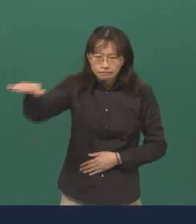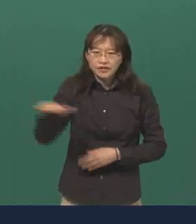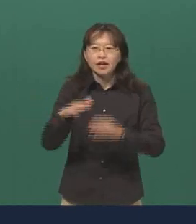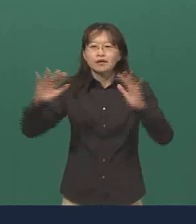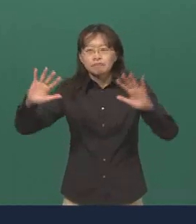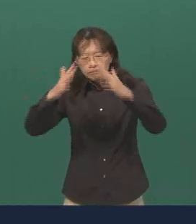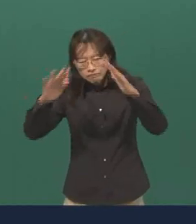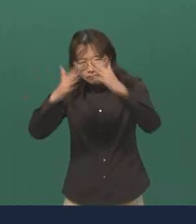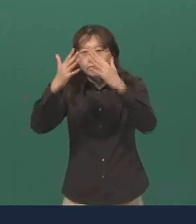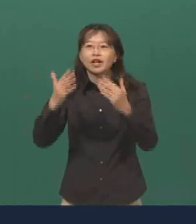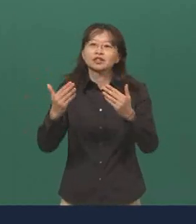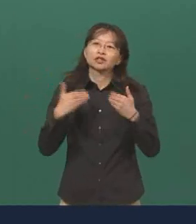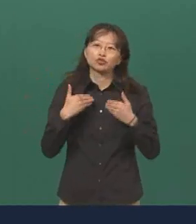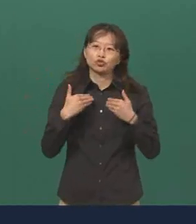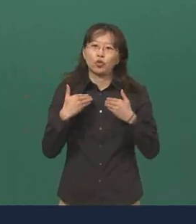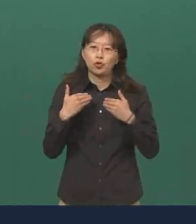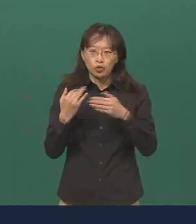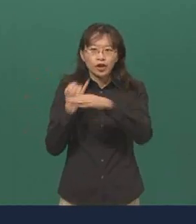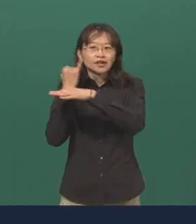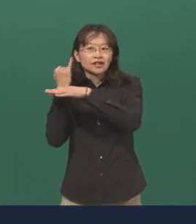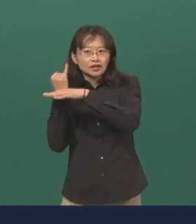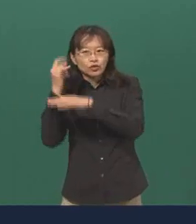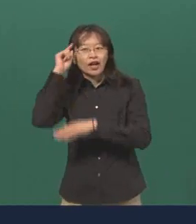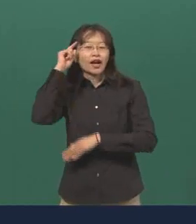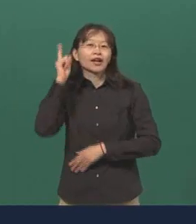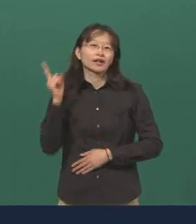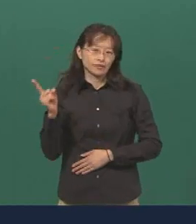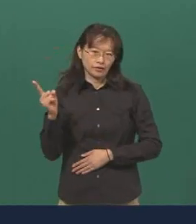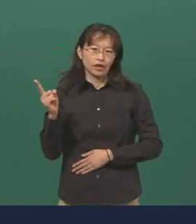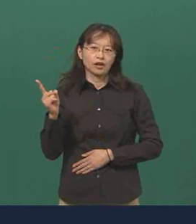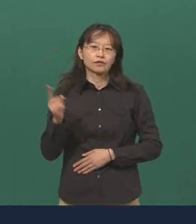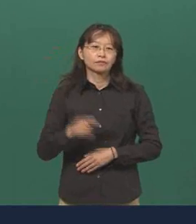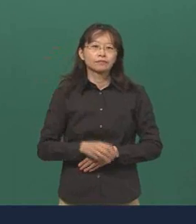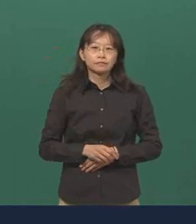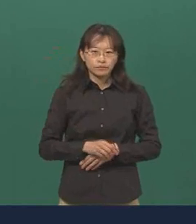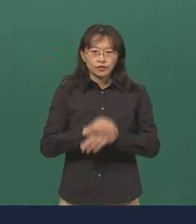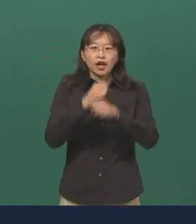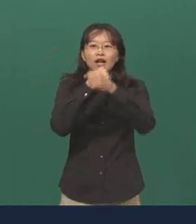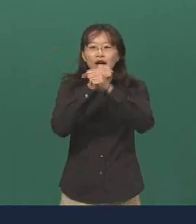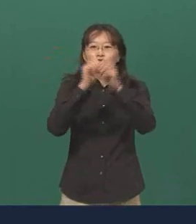町内に研究会を立ち上げました。